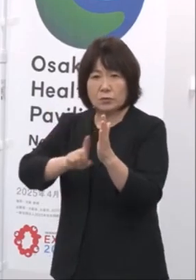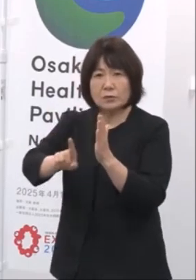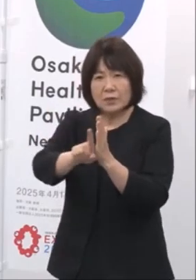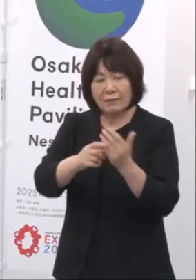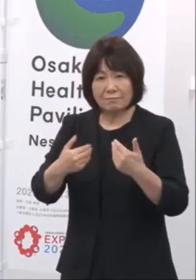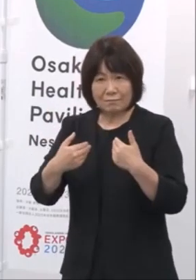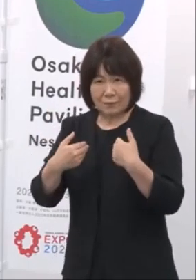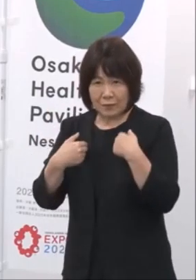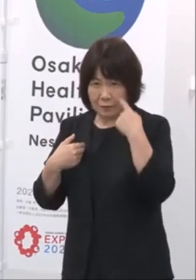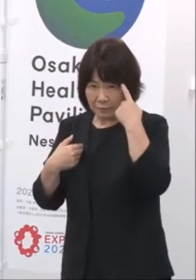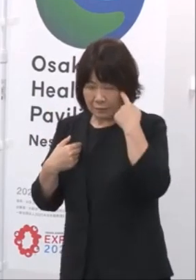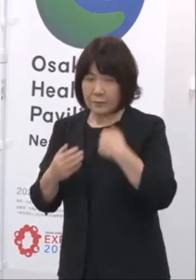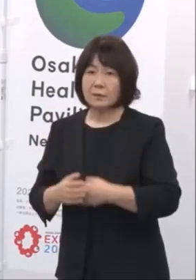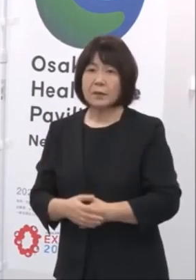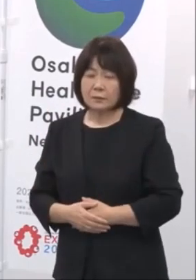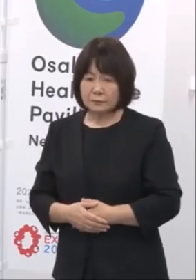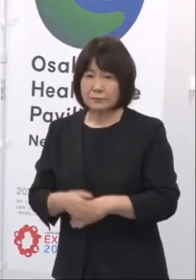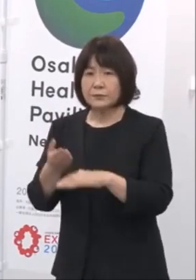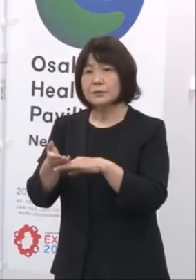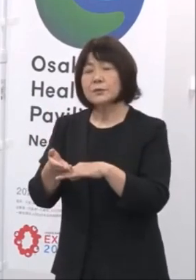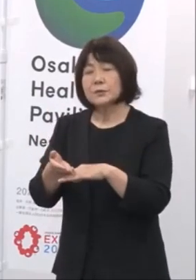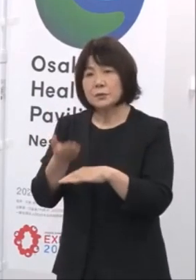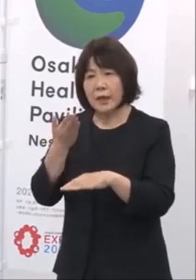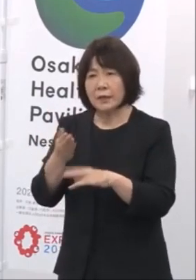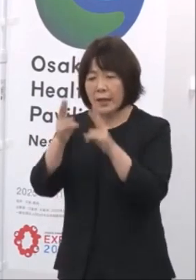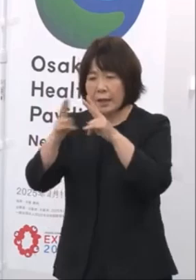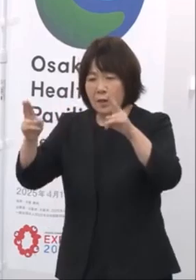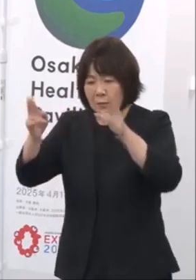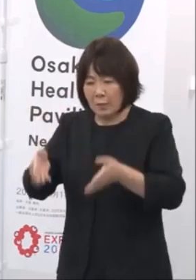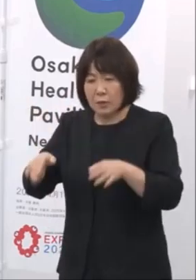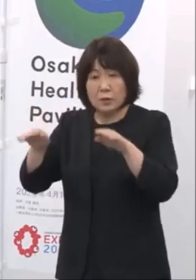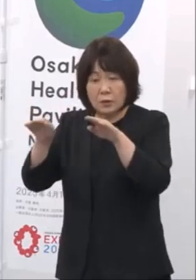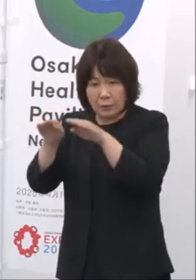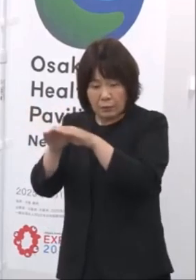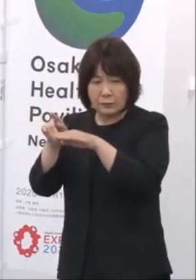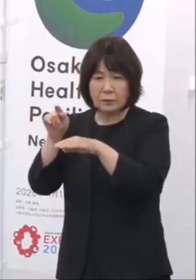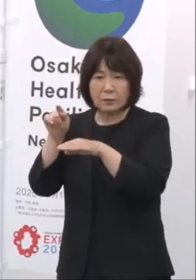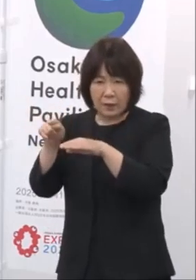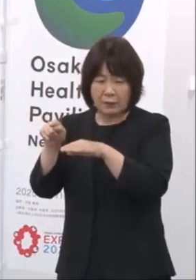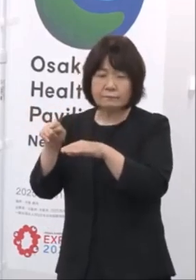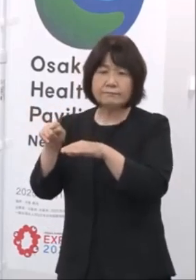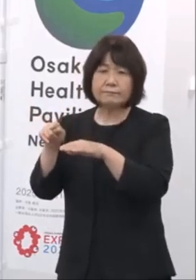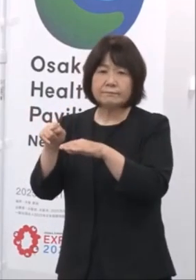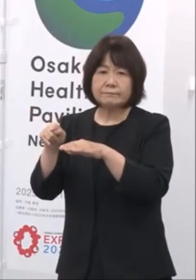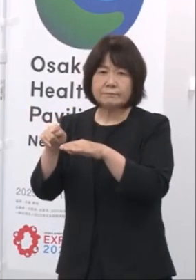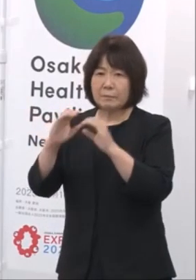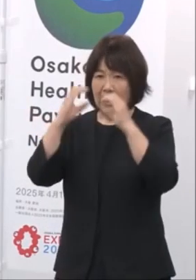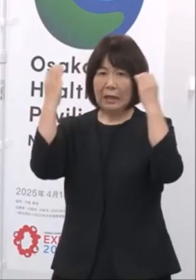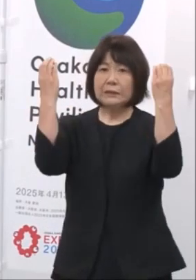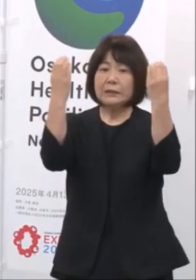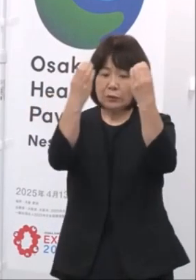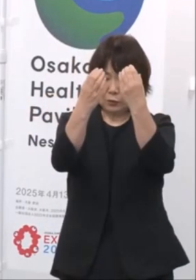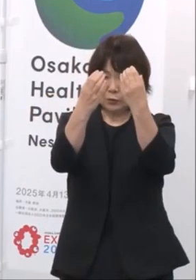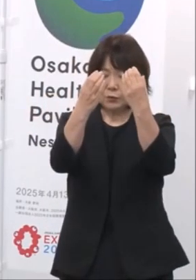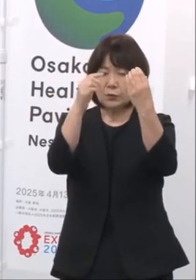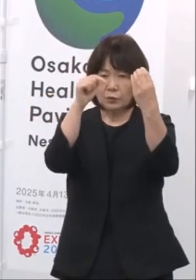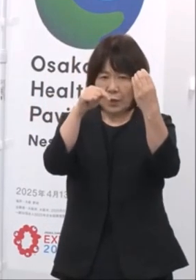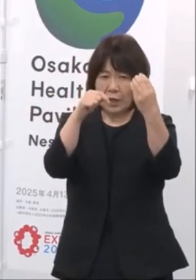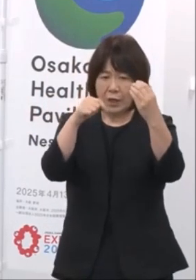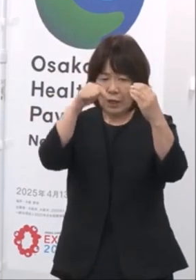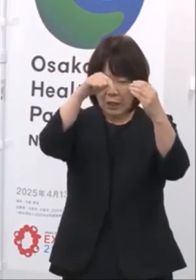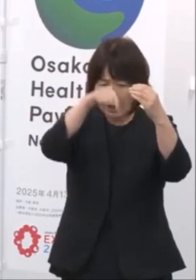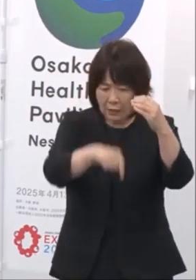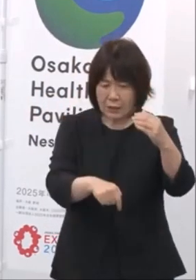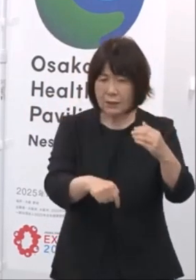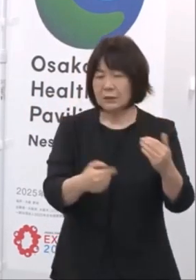なると思います。まあ、その上でパビリオンであったり、それからあのリングにおいては基本下に